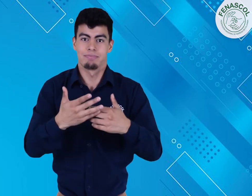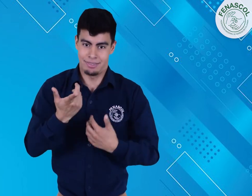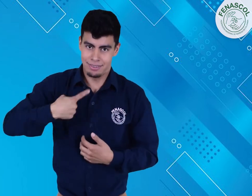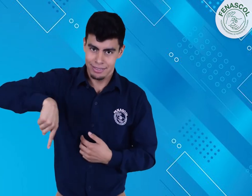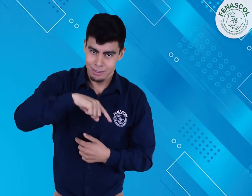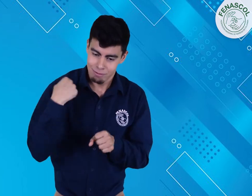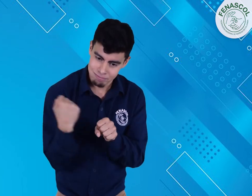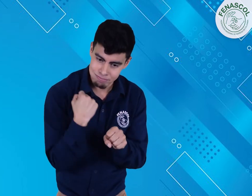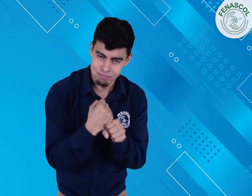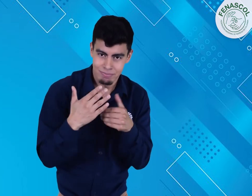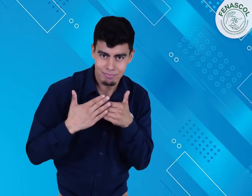¡Gracias!